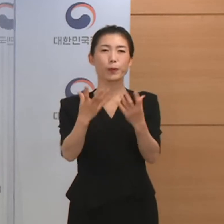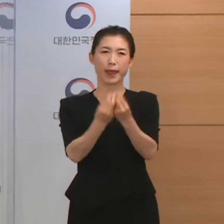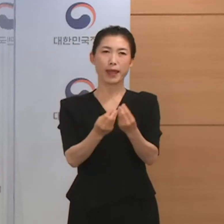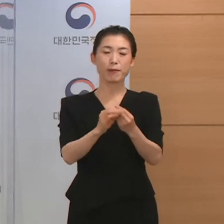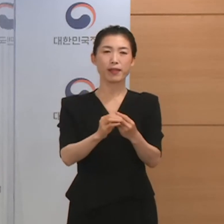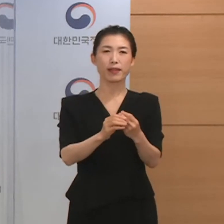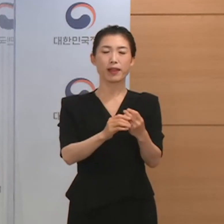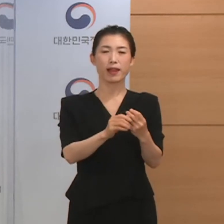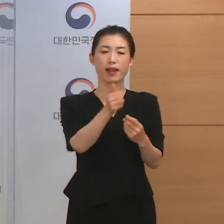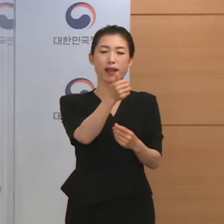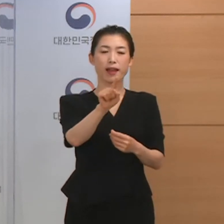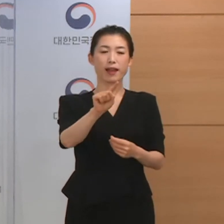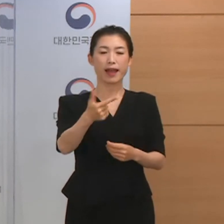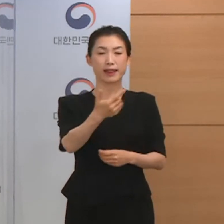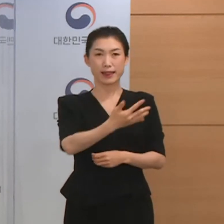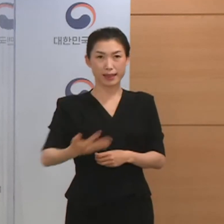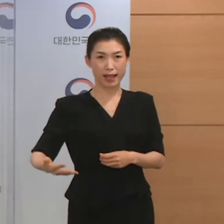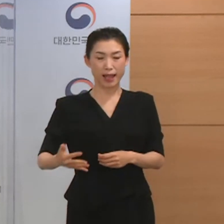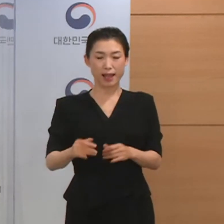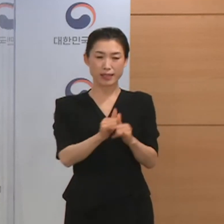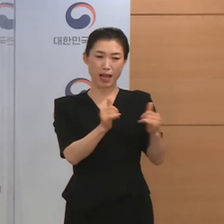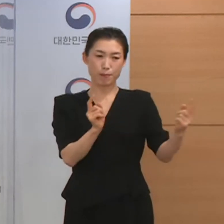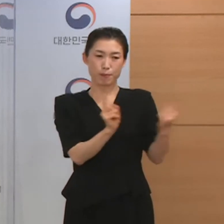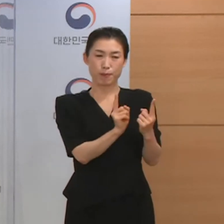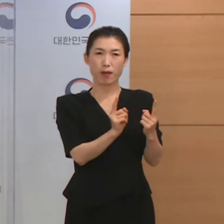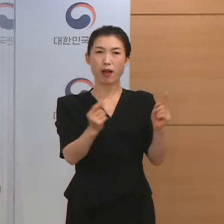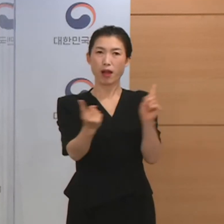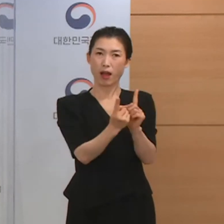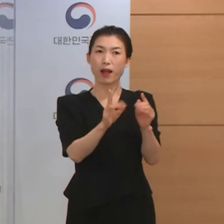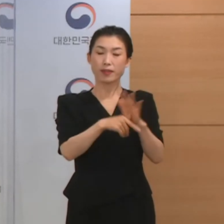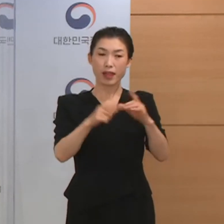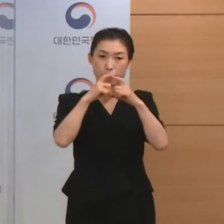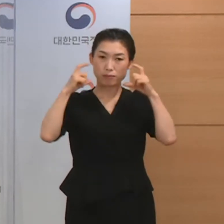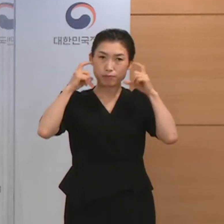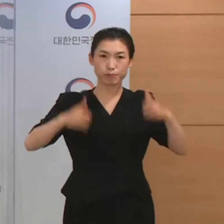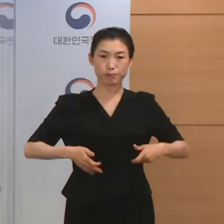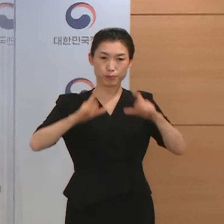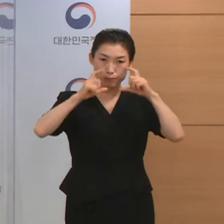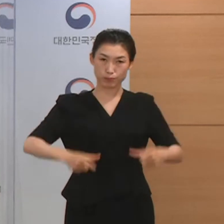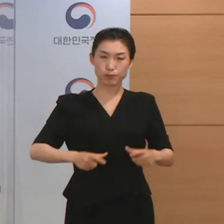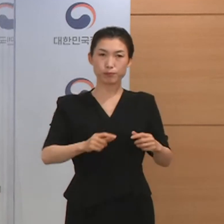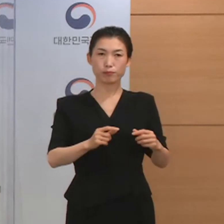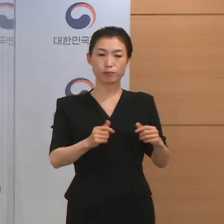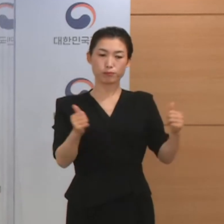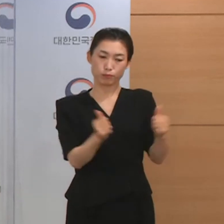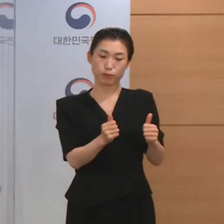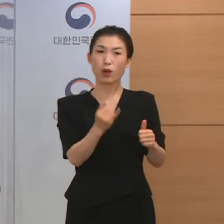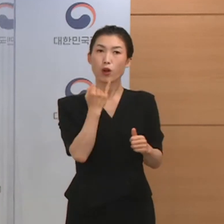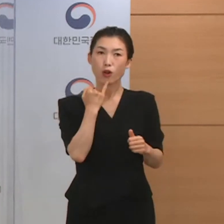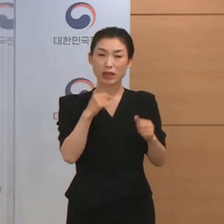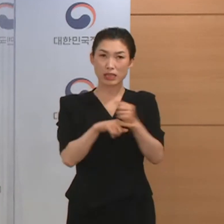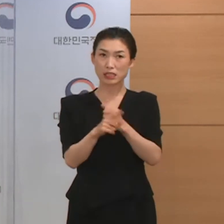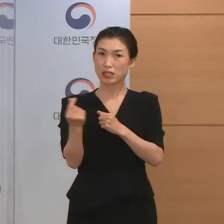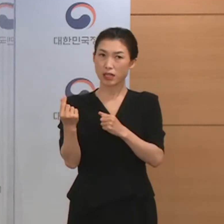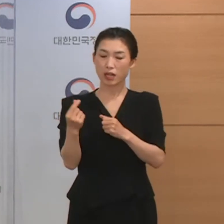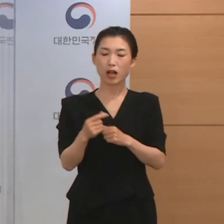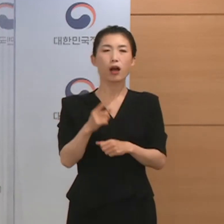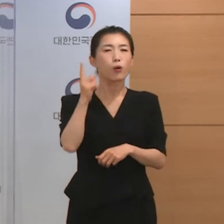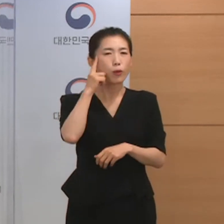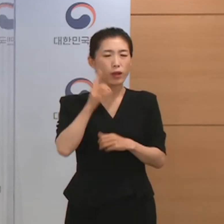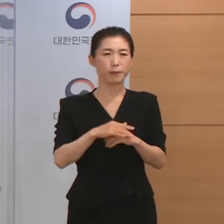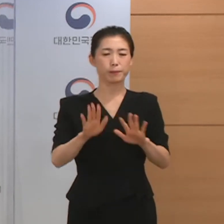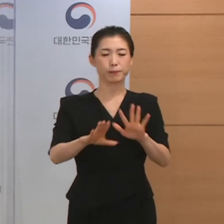2m 이내여도 마스크를 안 쓰는 것이 가능해진다는 것인지 확인 부탁드립니다. 변이 바이러스의 경우